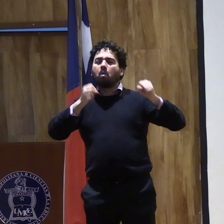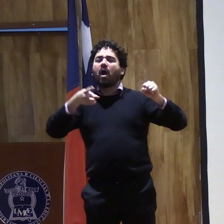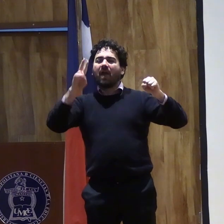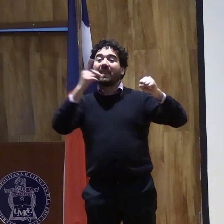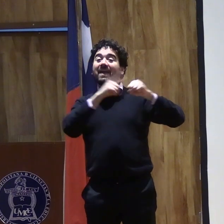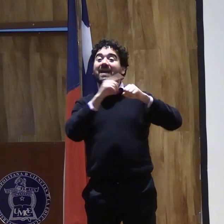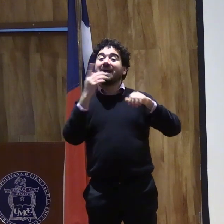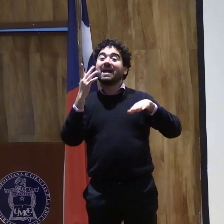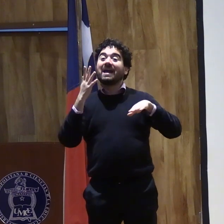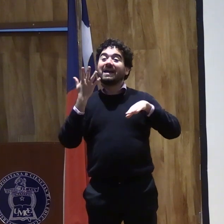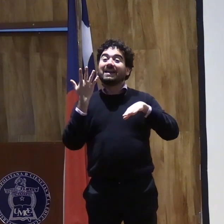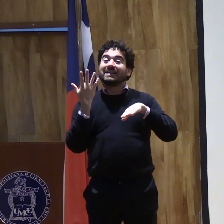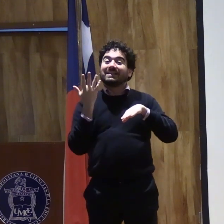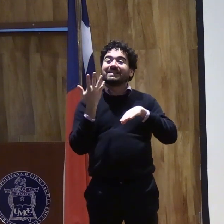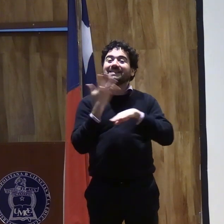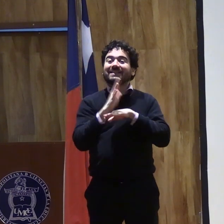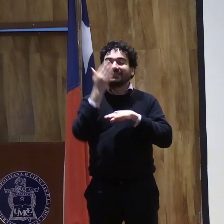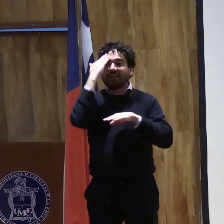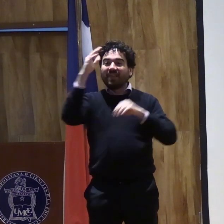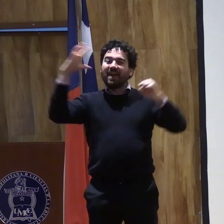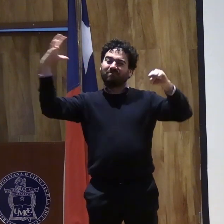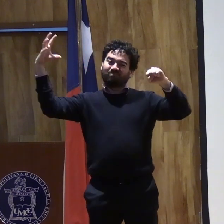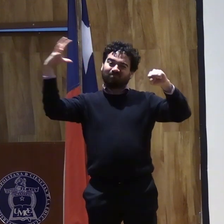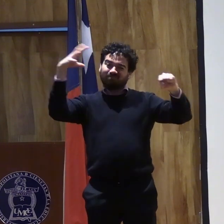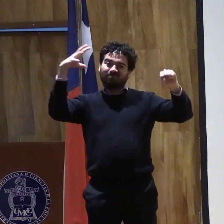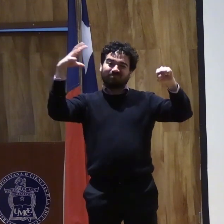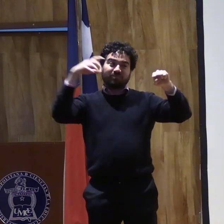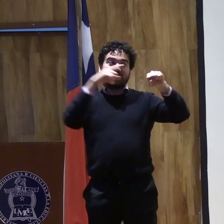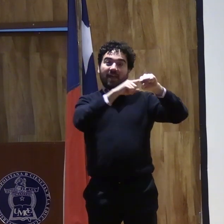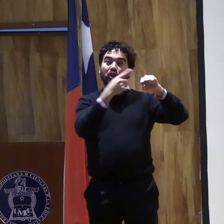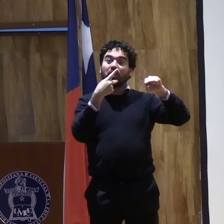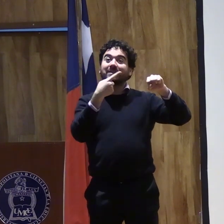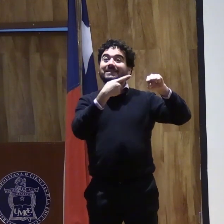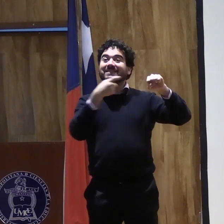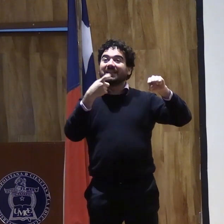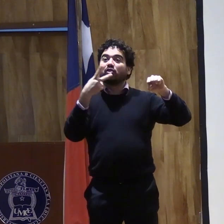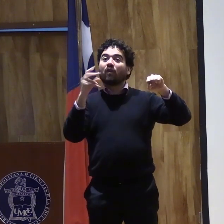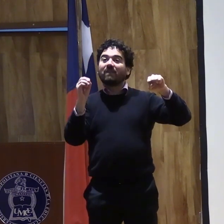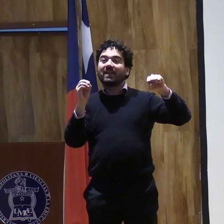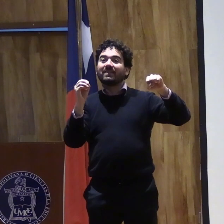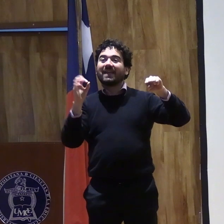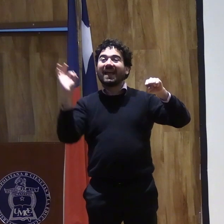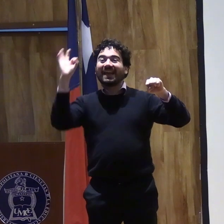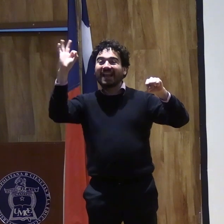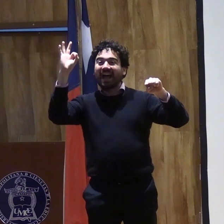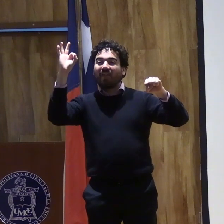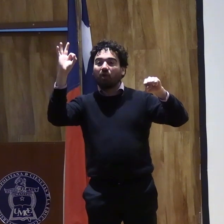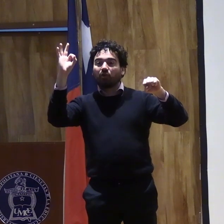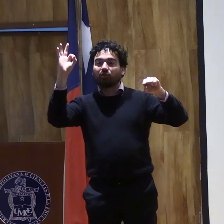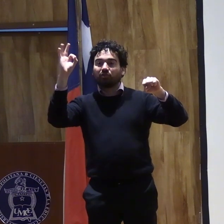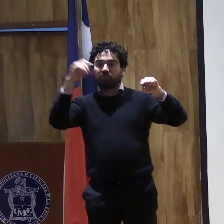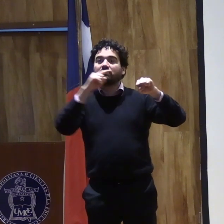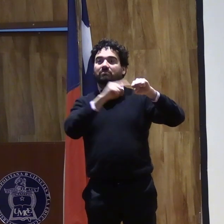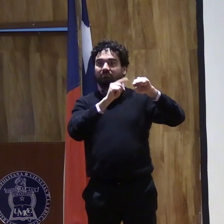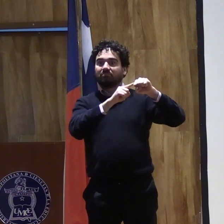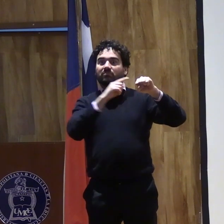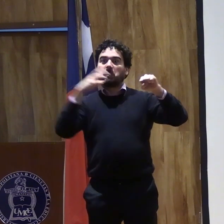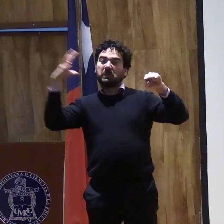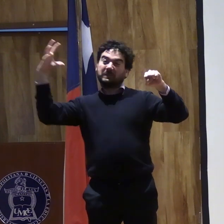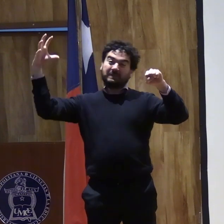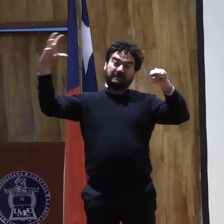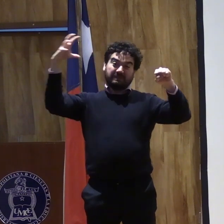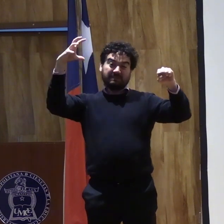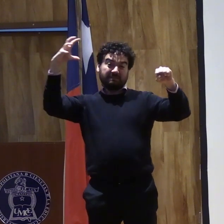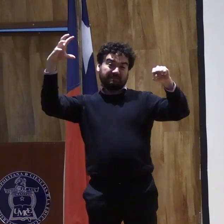luna llega como a 120 grados sobre cero. Después, el sol está sin alumbrar